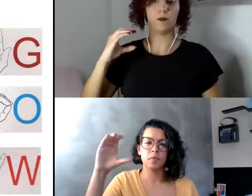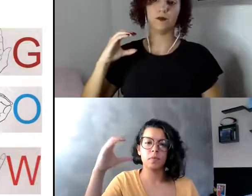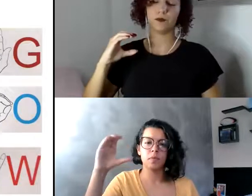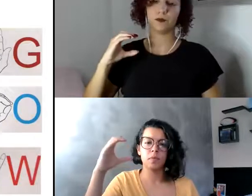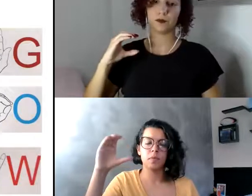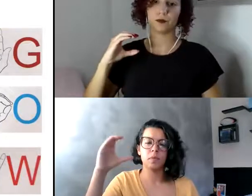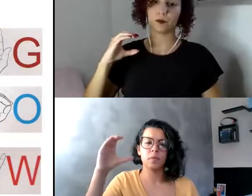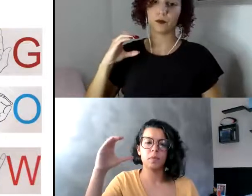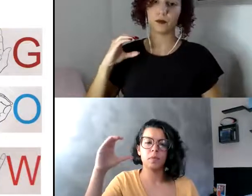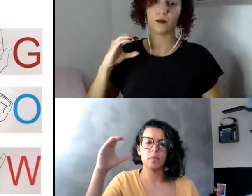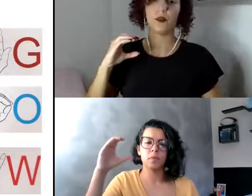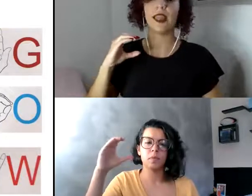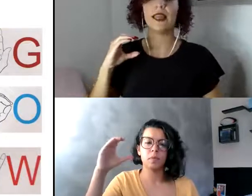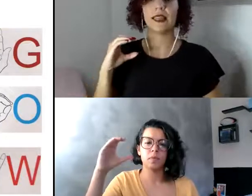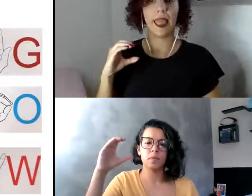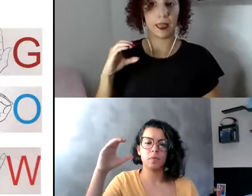cedilha.